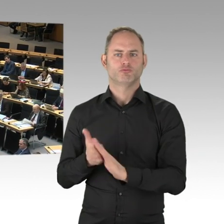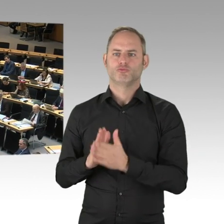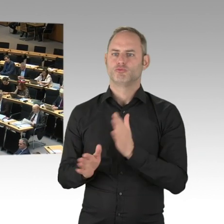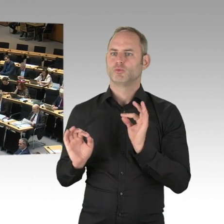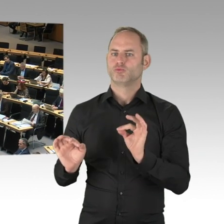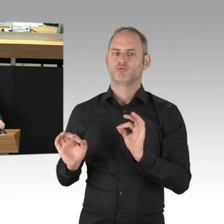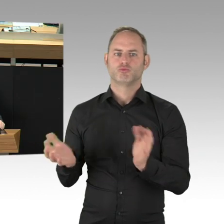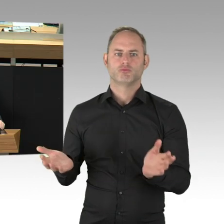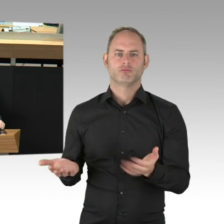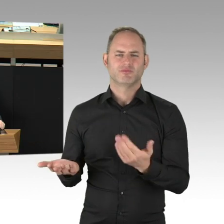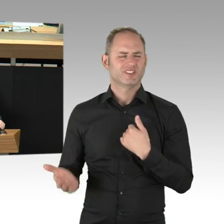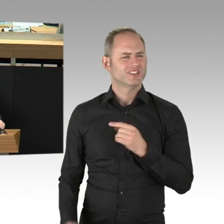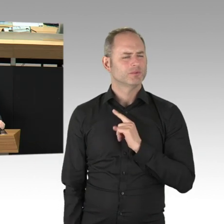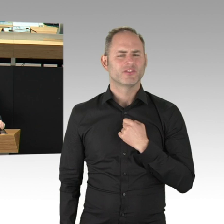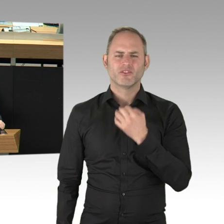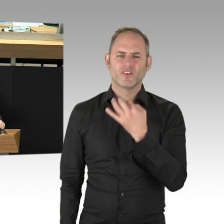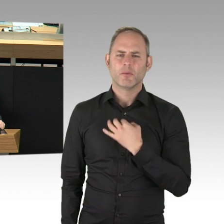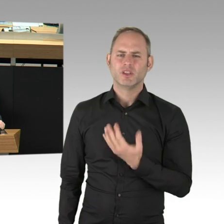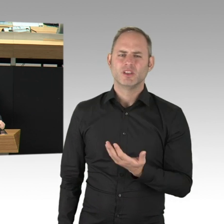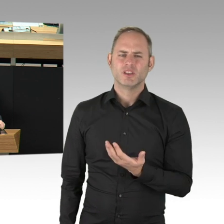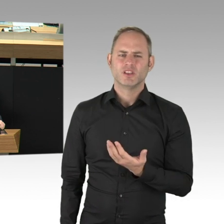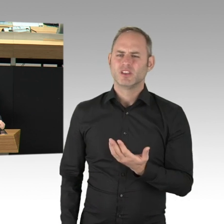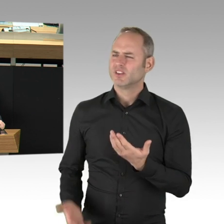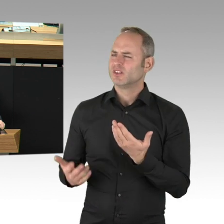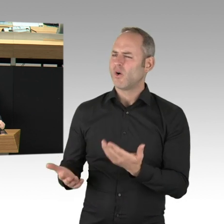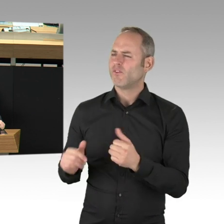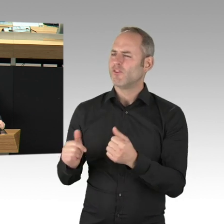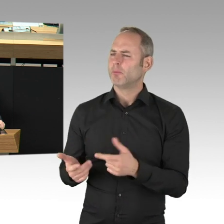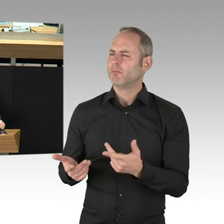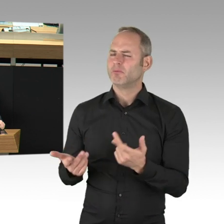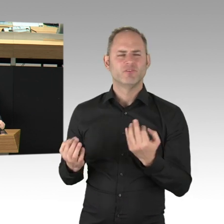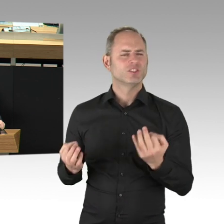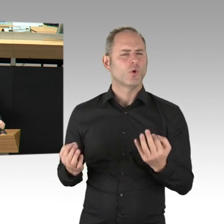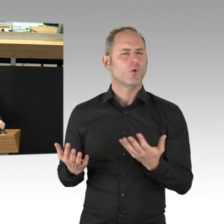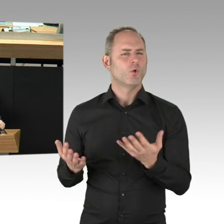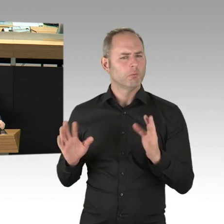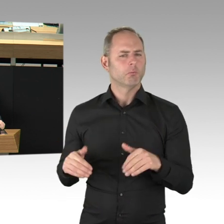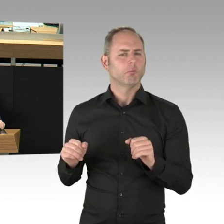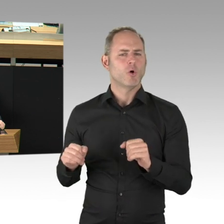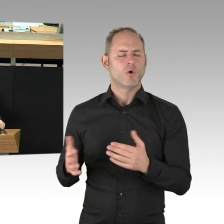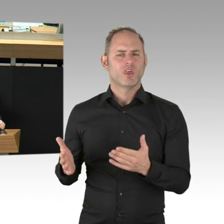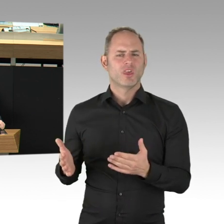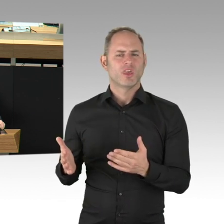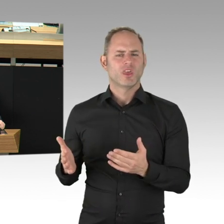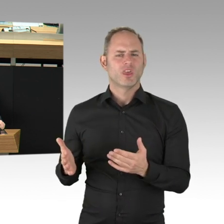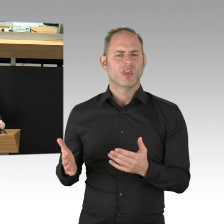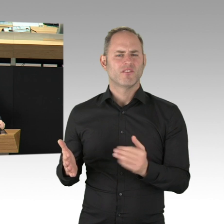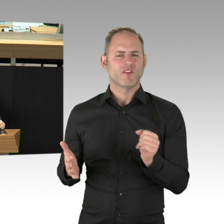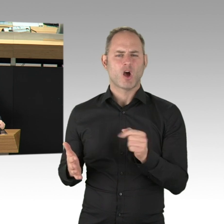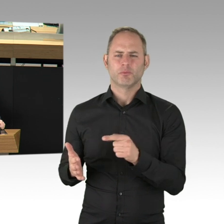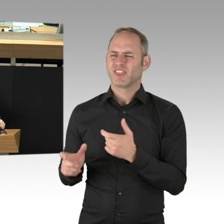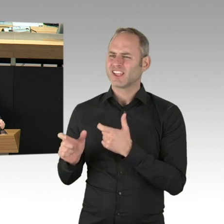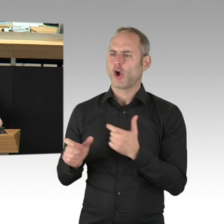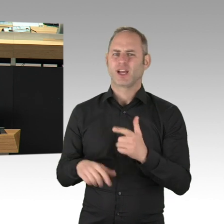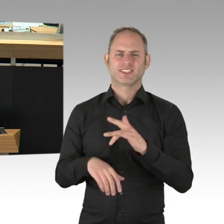Schon Ost-Berlin war dafür bekannt, arabische Terroristen im Kampf gegen Israel und den Westen zu schützen, zu unterstützen und